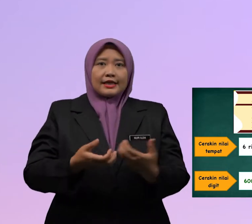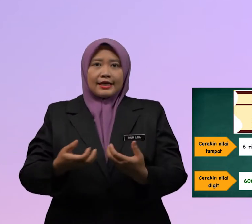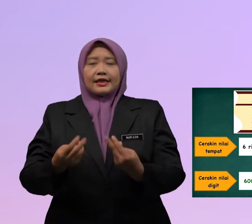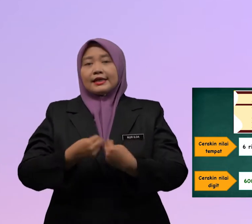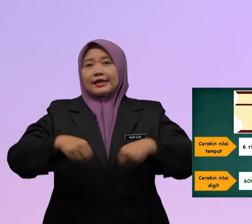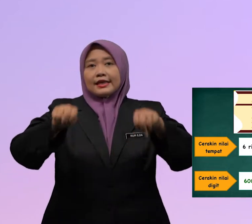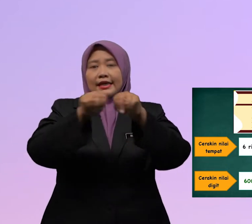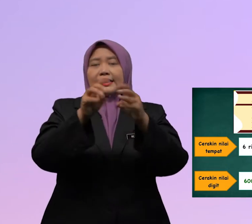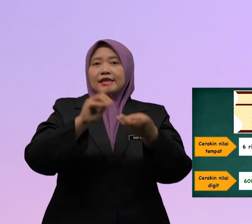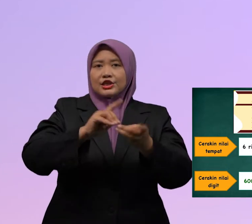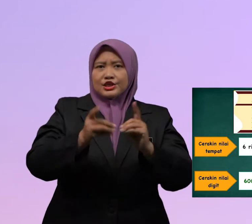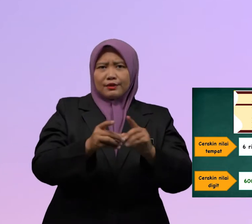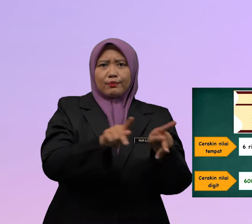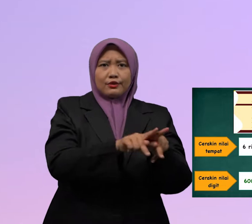Cerakin nilai digit pula